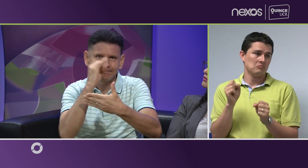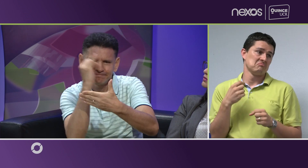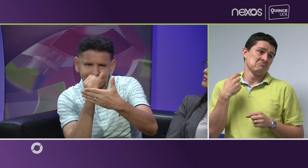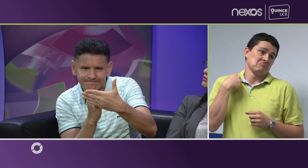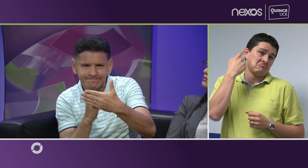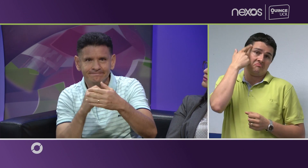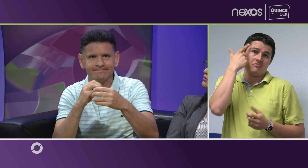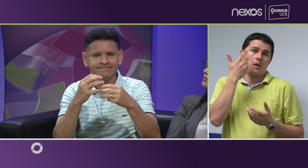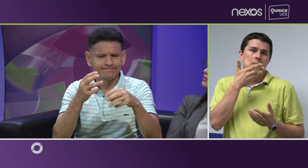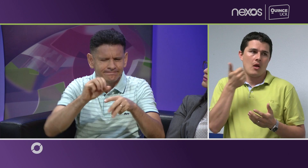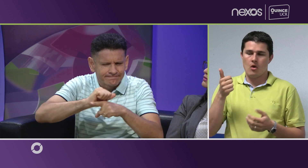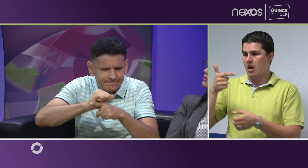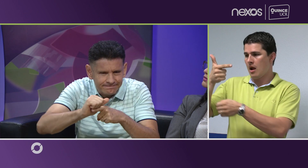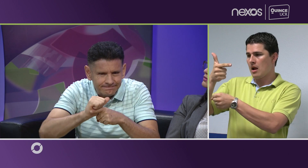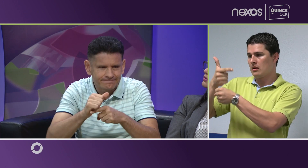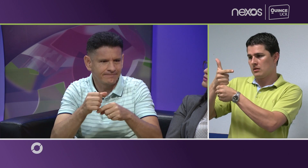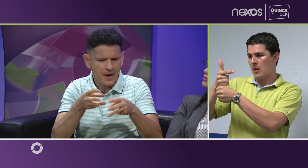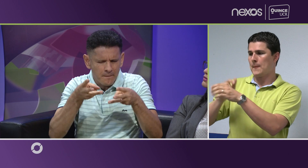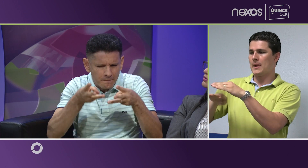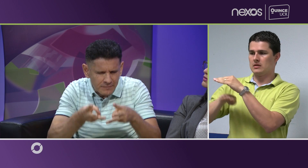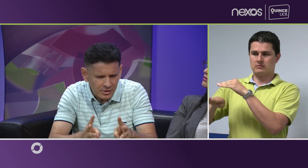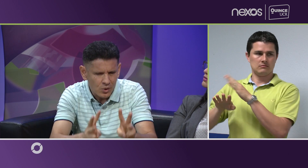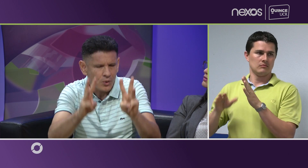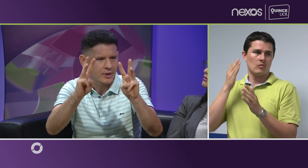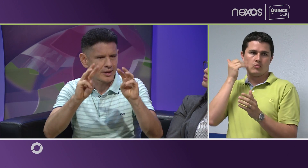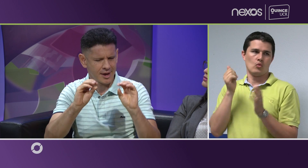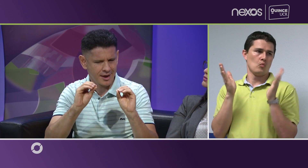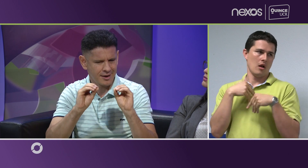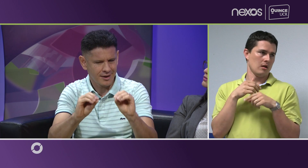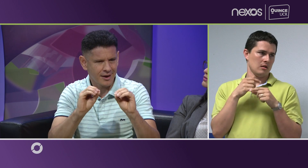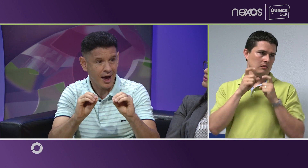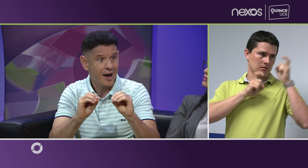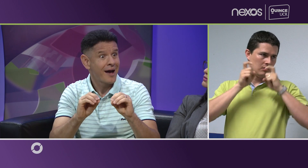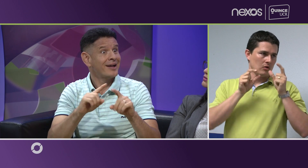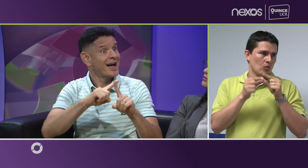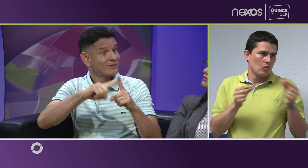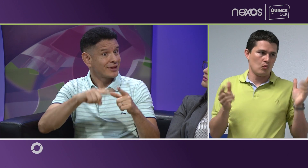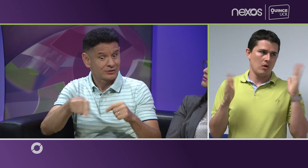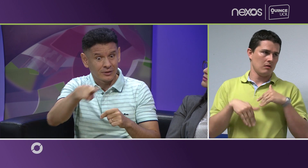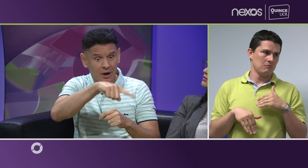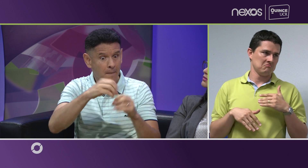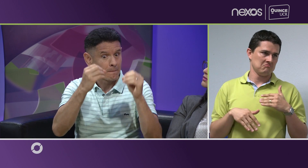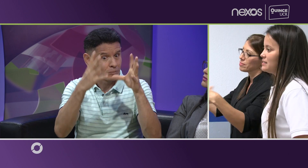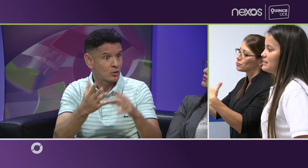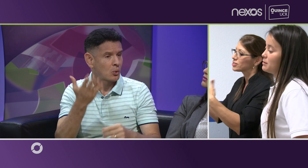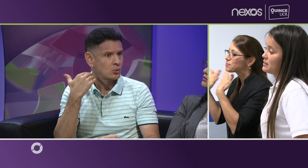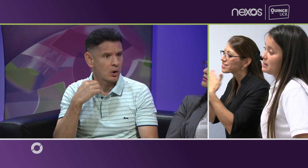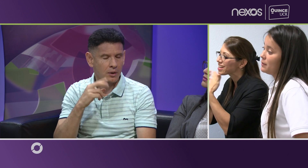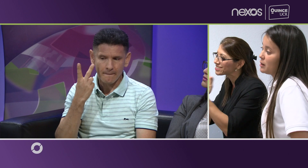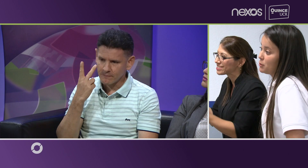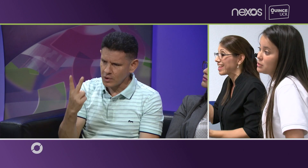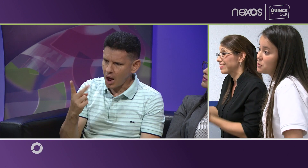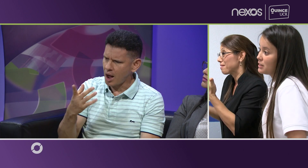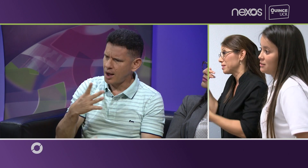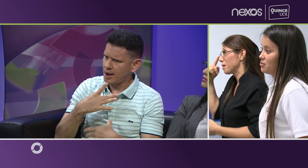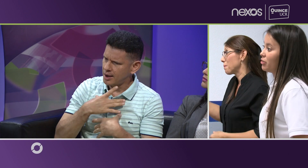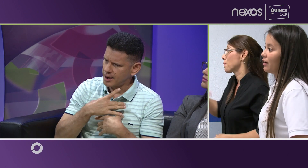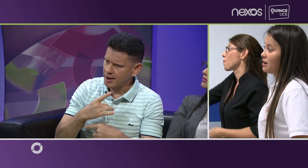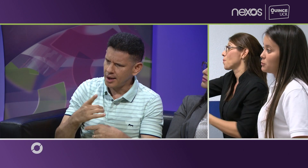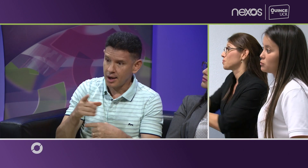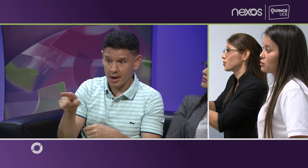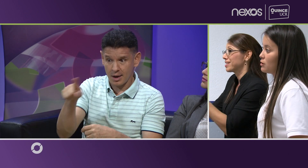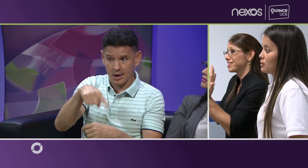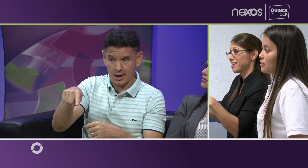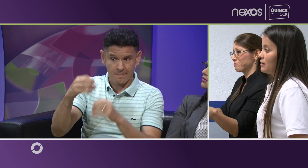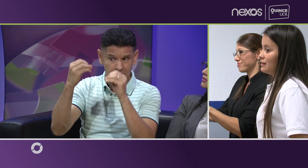utilizando elementos visuales, dibujos, materiales para la práctica didáctica, y los